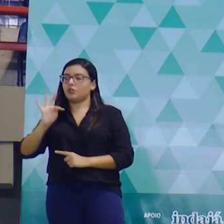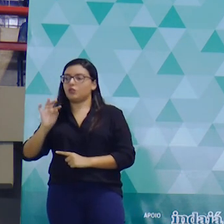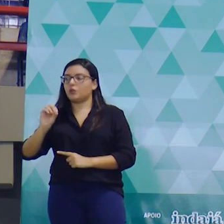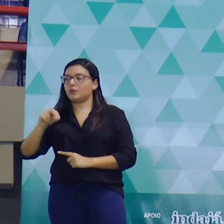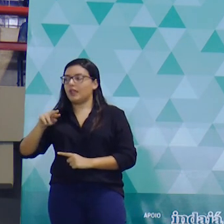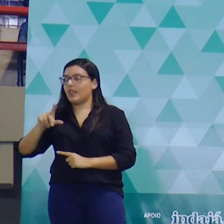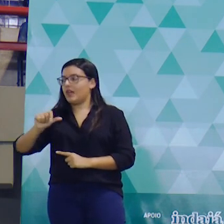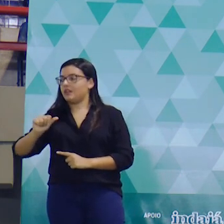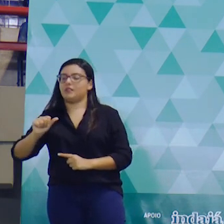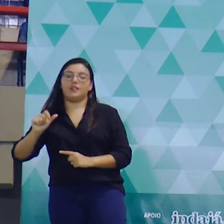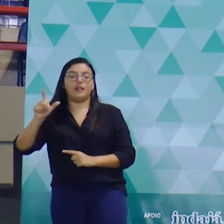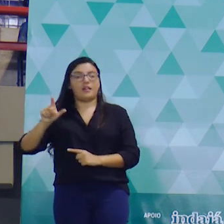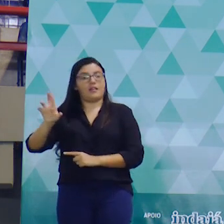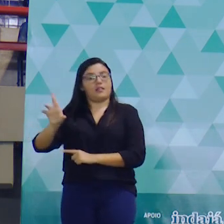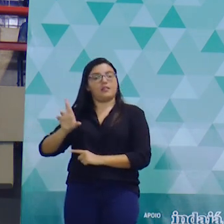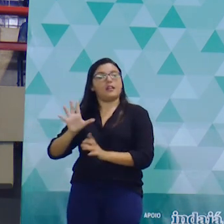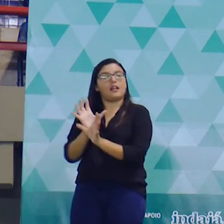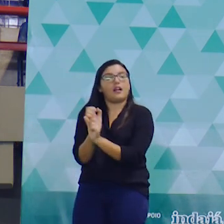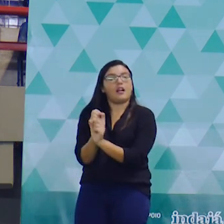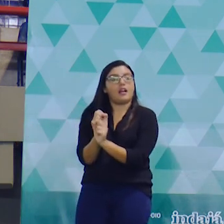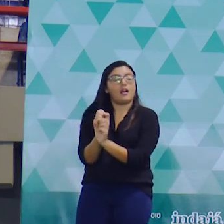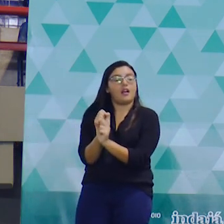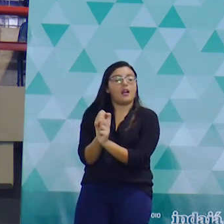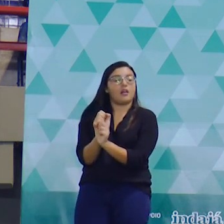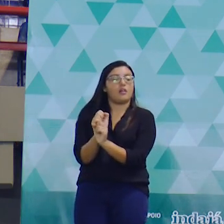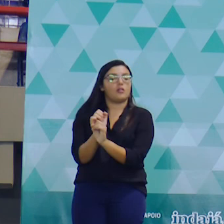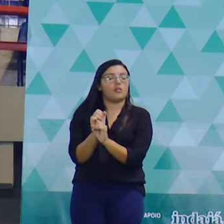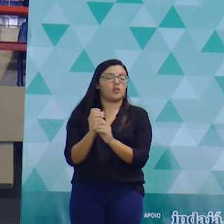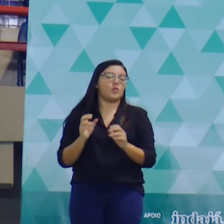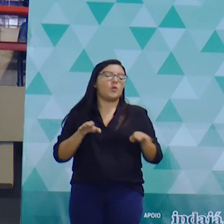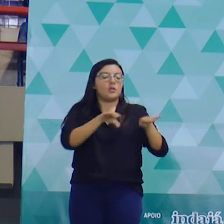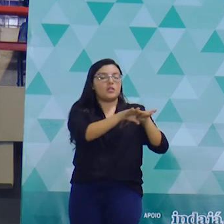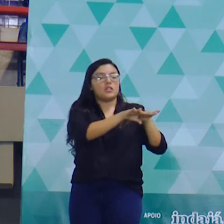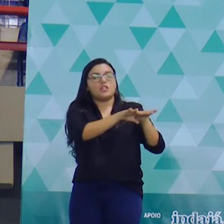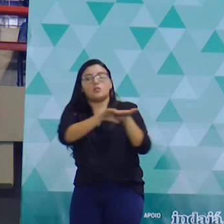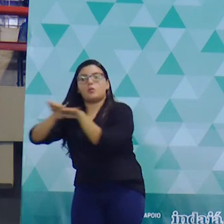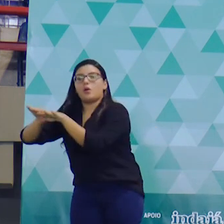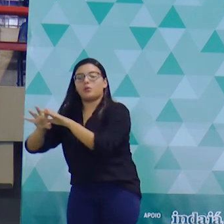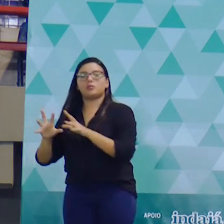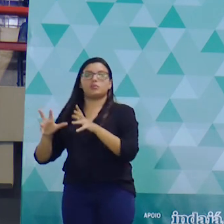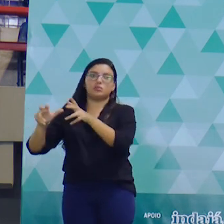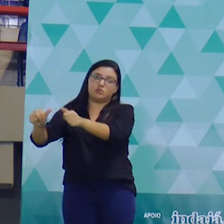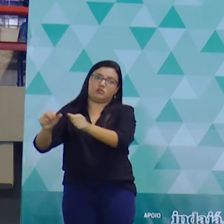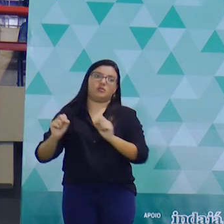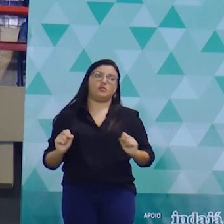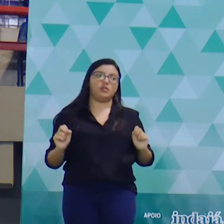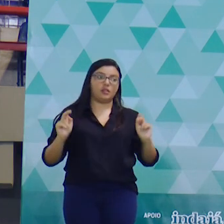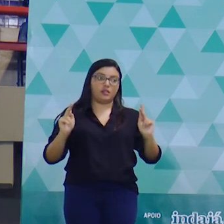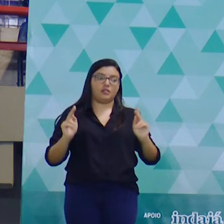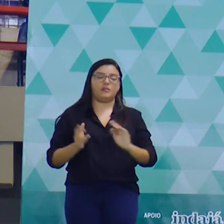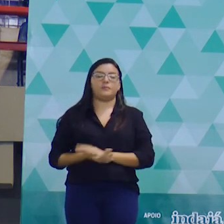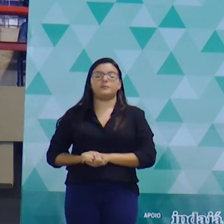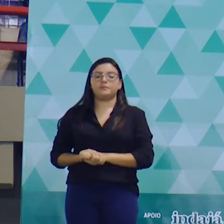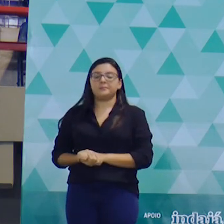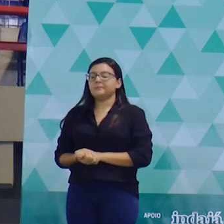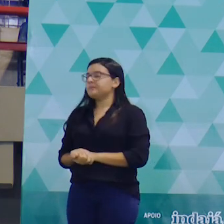é o valor que eu levei para o cálculo. O resto foi igual às outras questões.